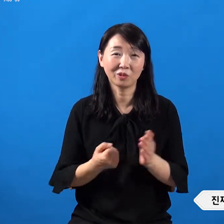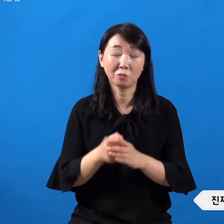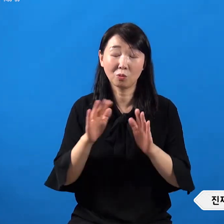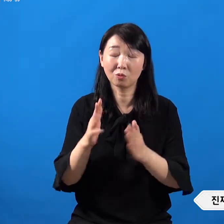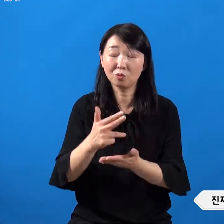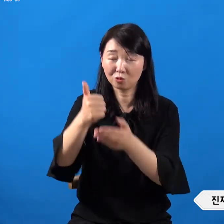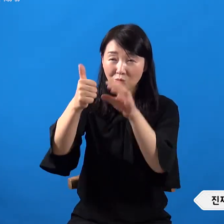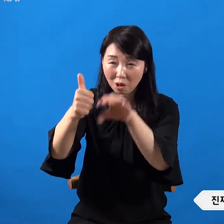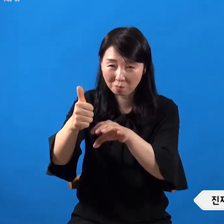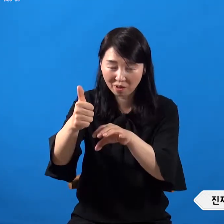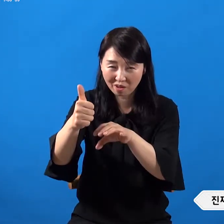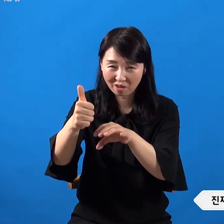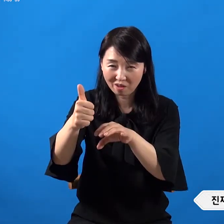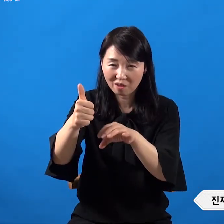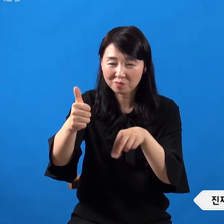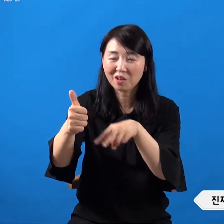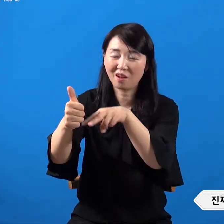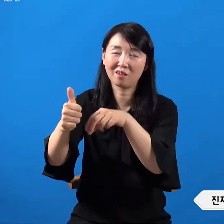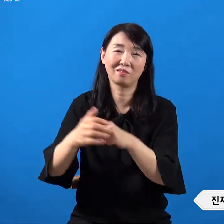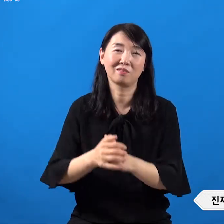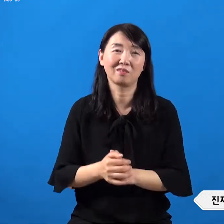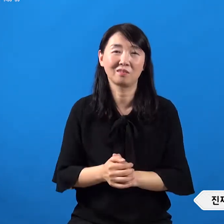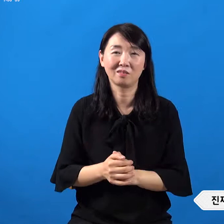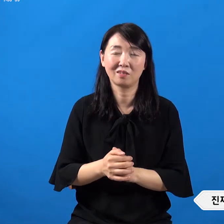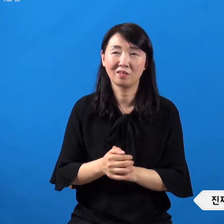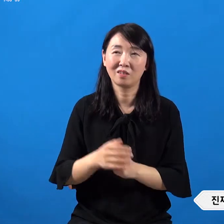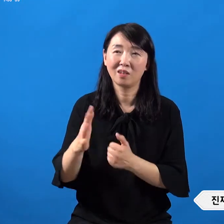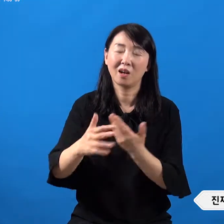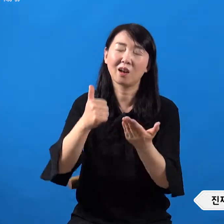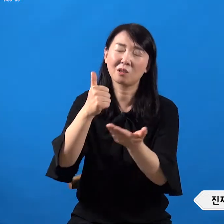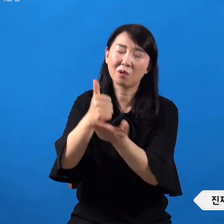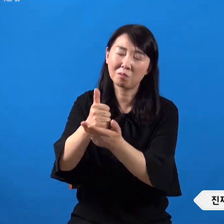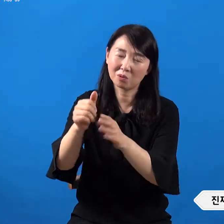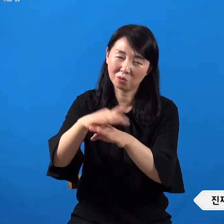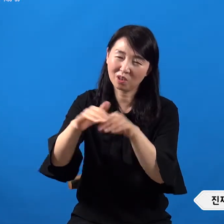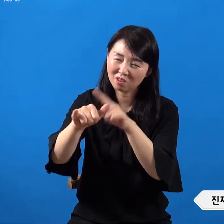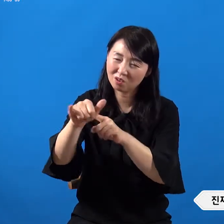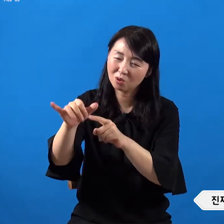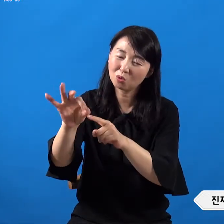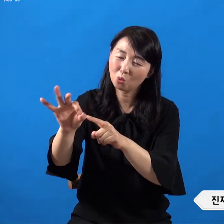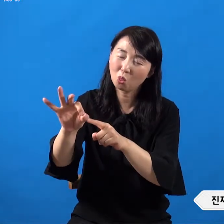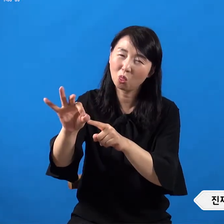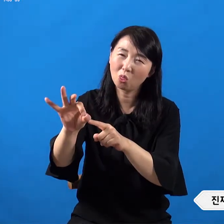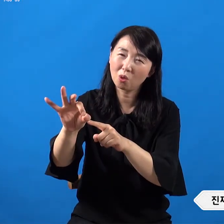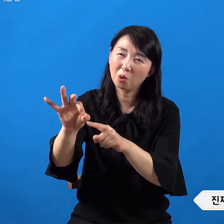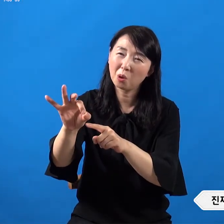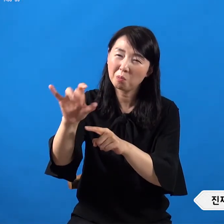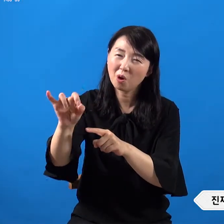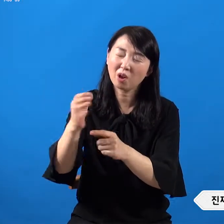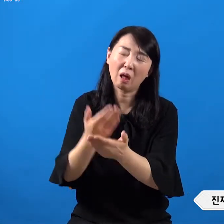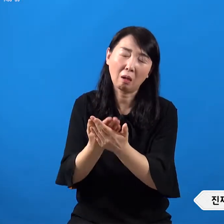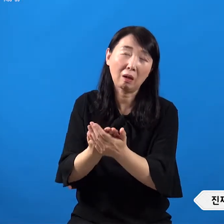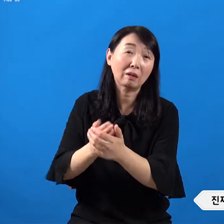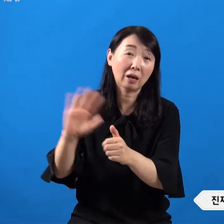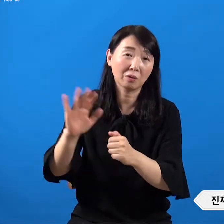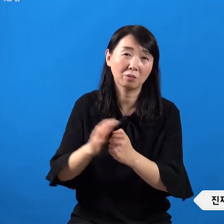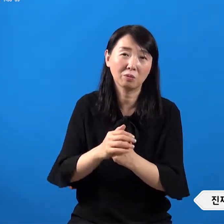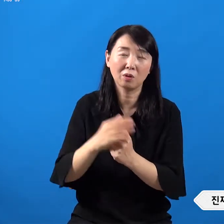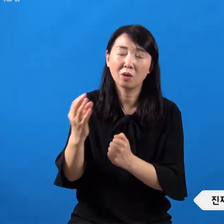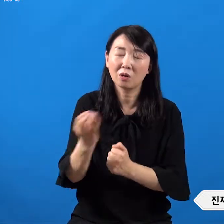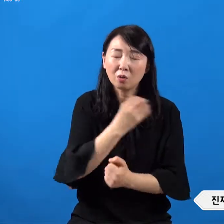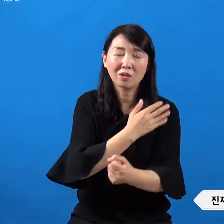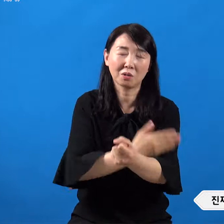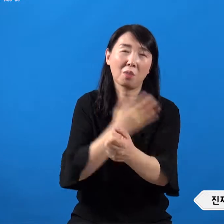주님 앞에 나아갑니다. 하나님 손에 들린 동전 몇 푼을 향해 구하는 기도가 아니라 거룩하시고